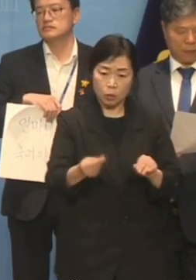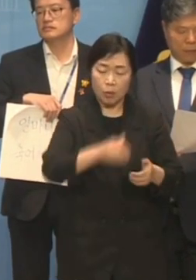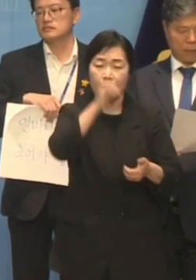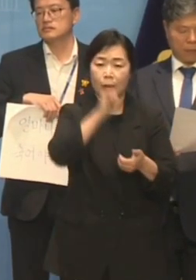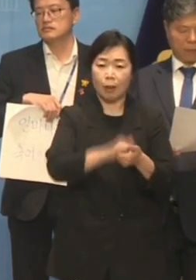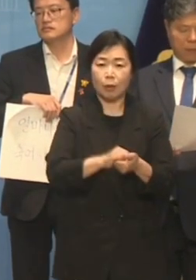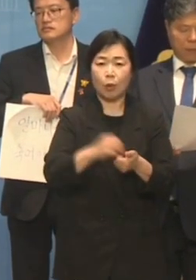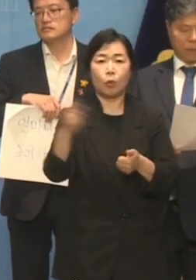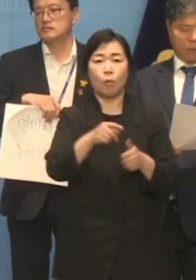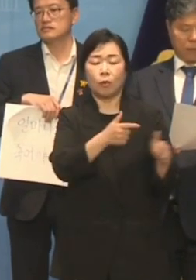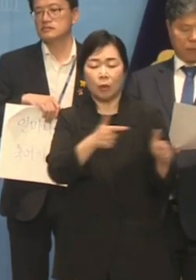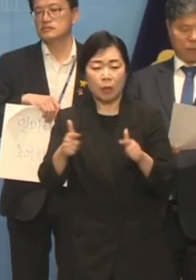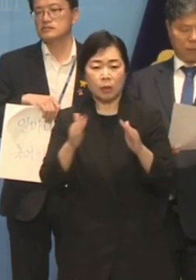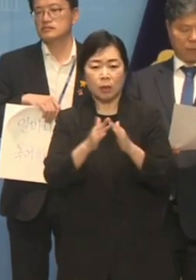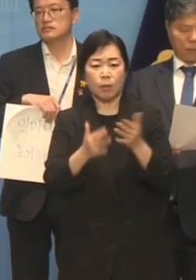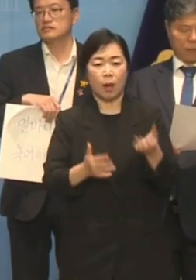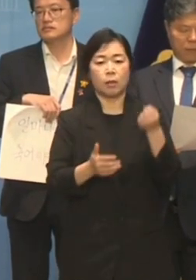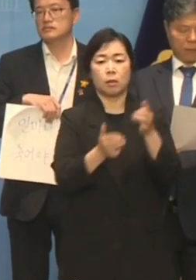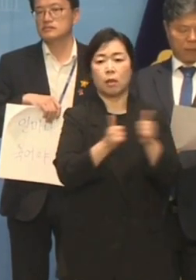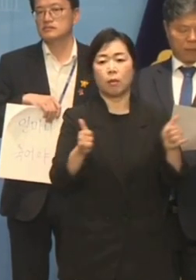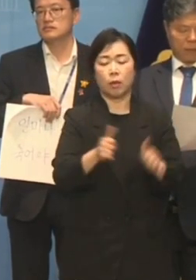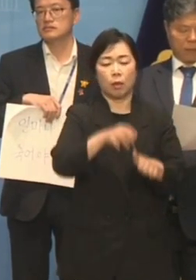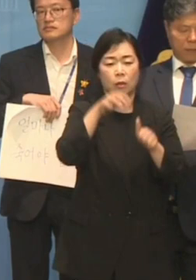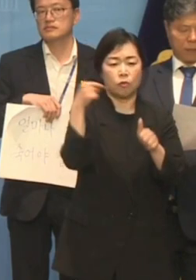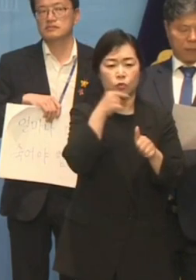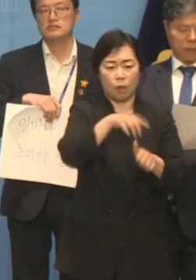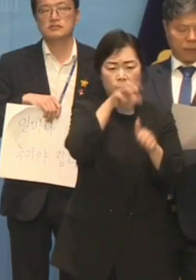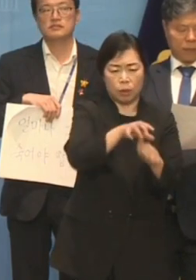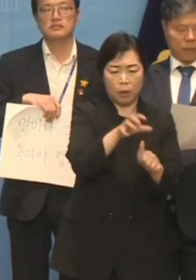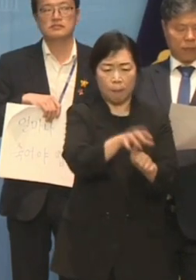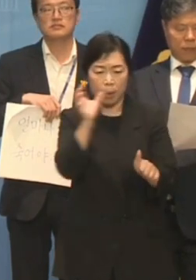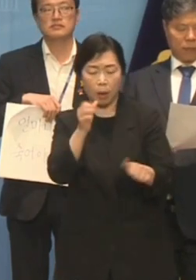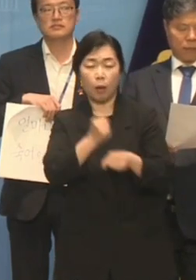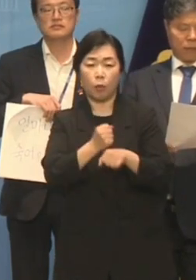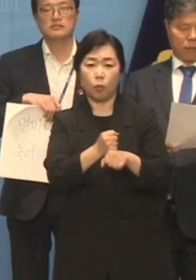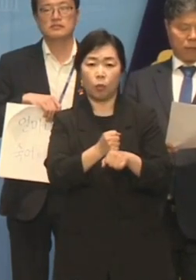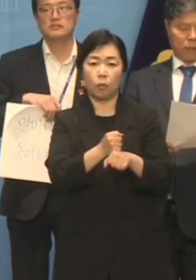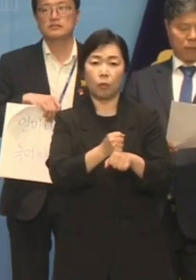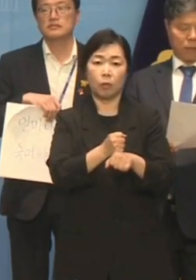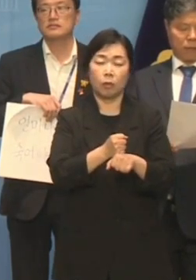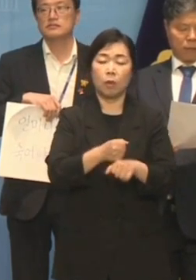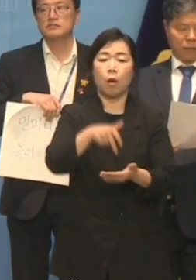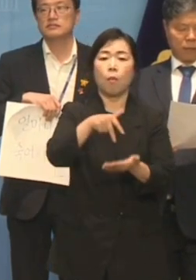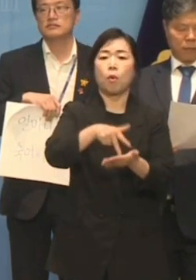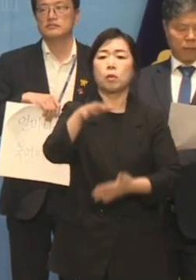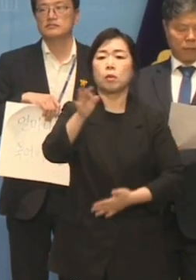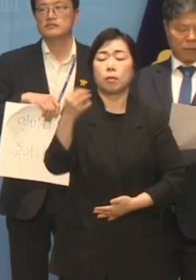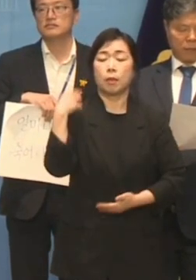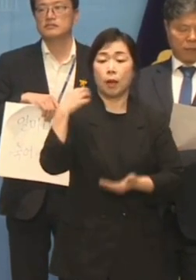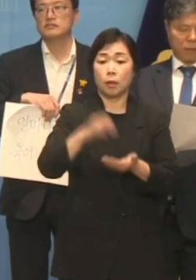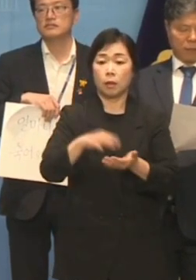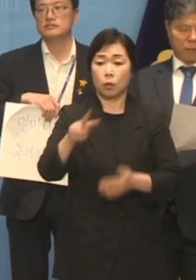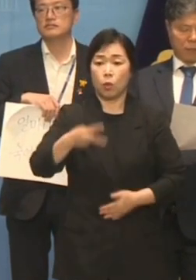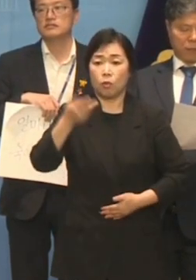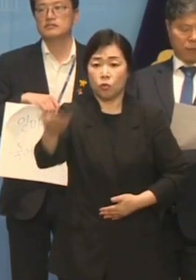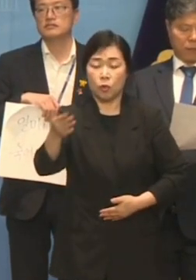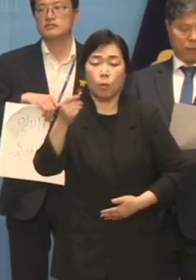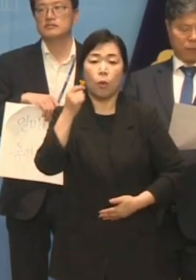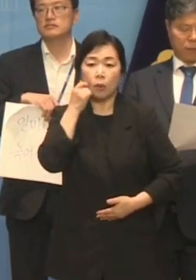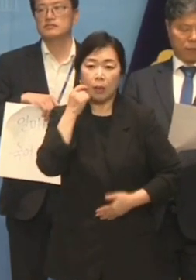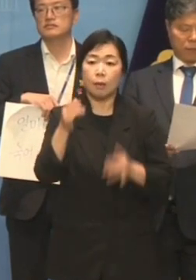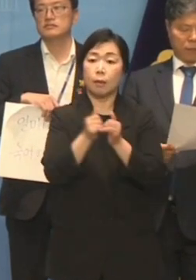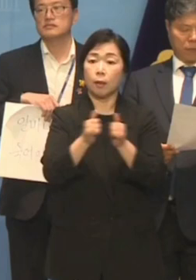등 다주택자에 대한 규제를 대폭 완화하는 방안을 내놓으면서 보증금 미반환의 원흉인